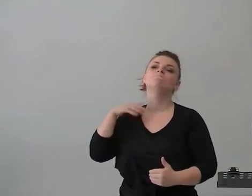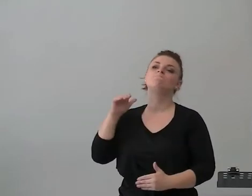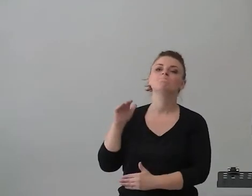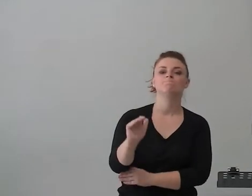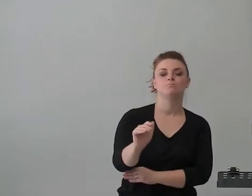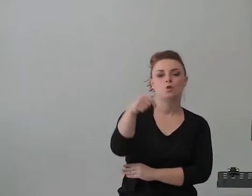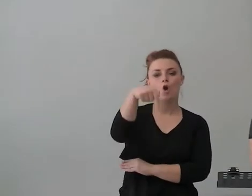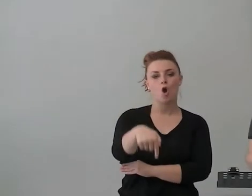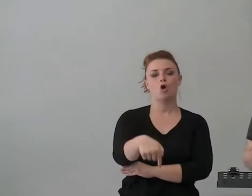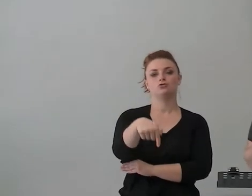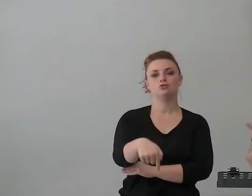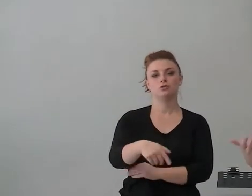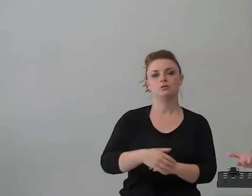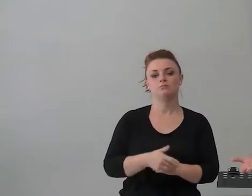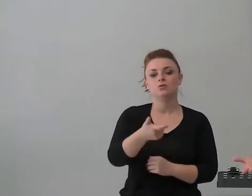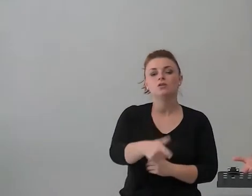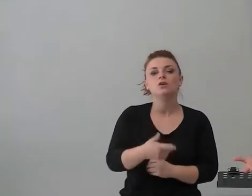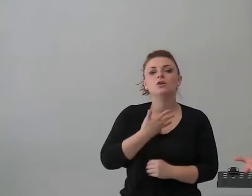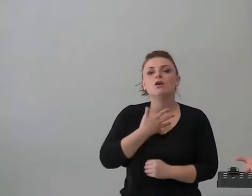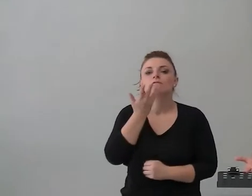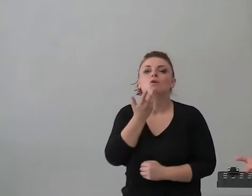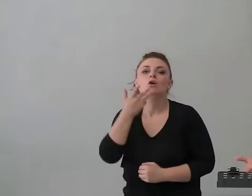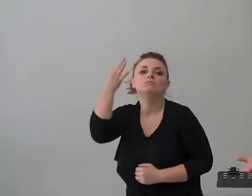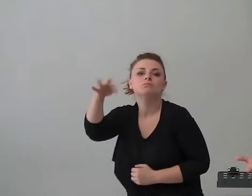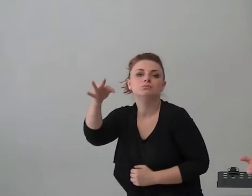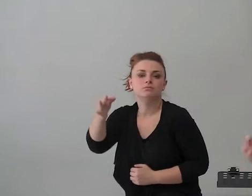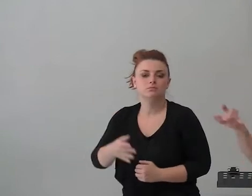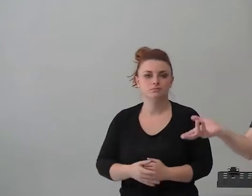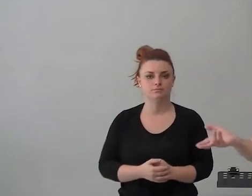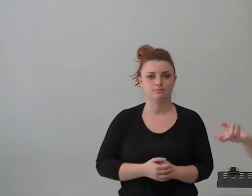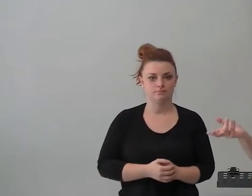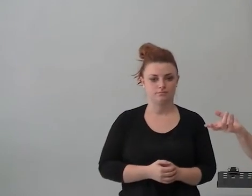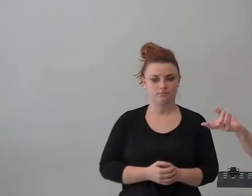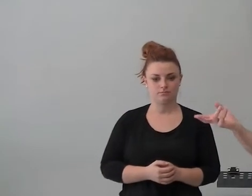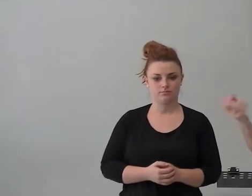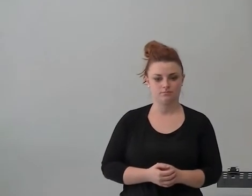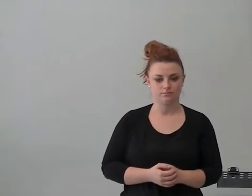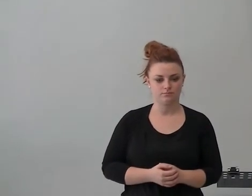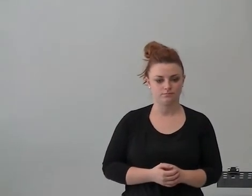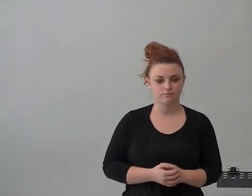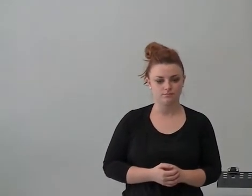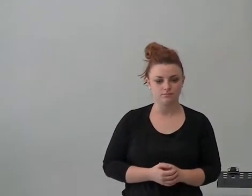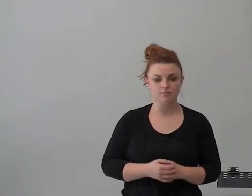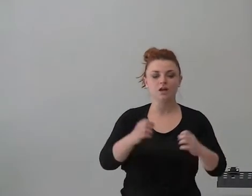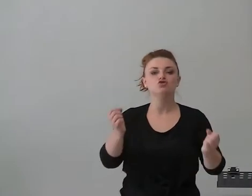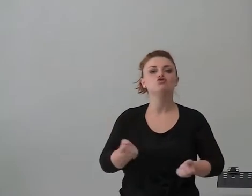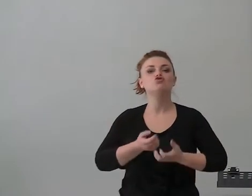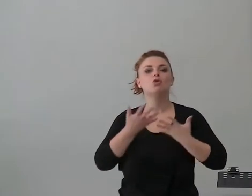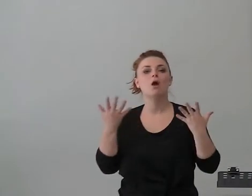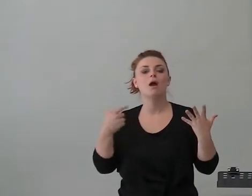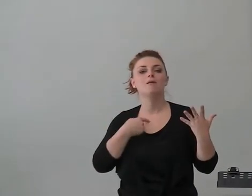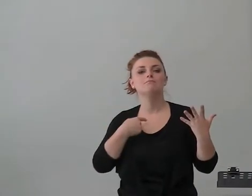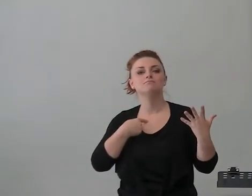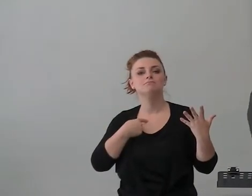Oggi. Altrimenti non porto frutto. Dov'è la mia gioia se non ho Gesù nel cuore oggi?